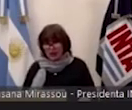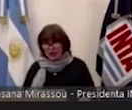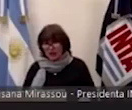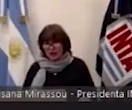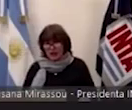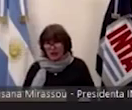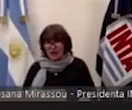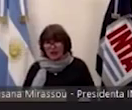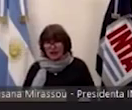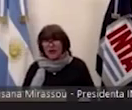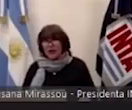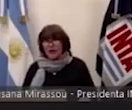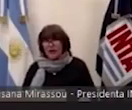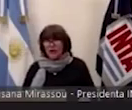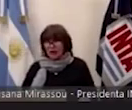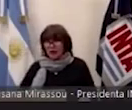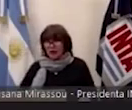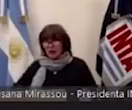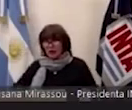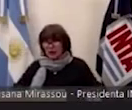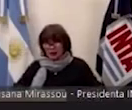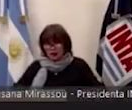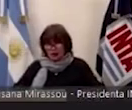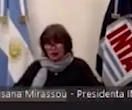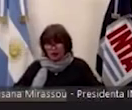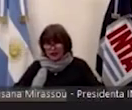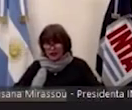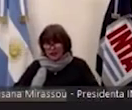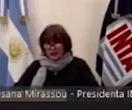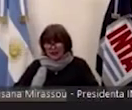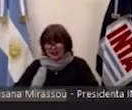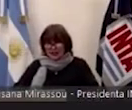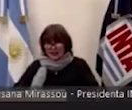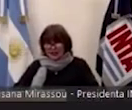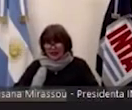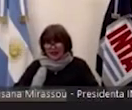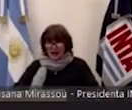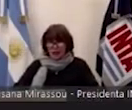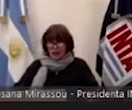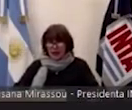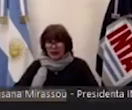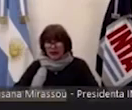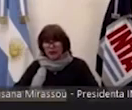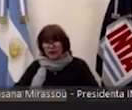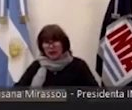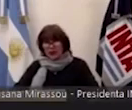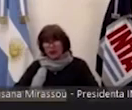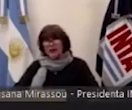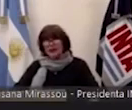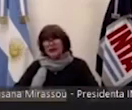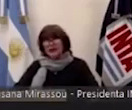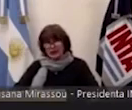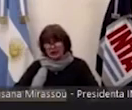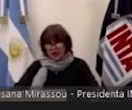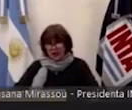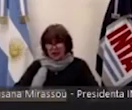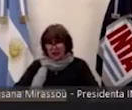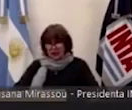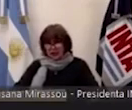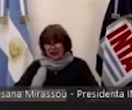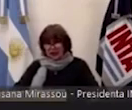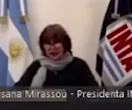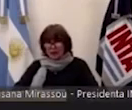rurales son complejas, confluyen muchas cuestiones. Esta complejidad suma la